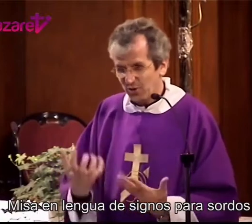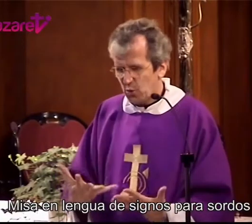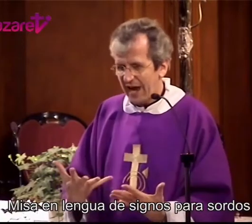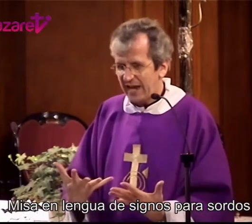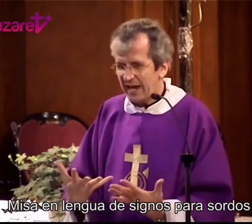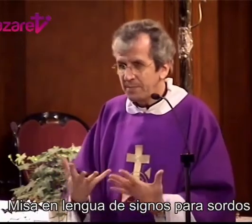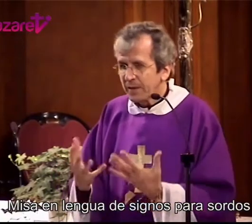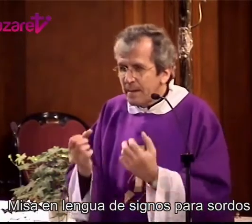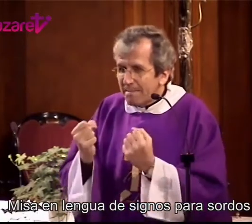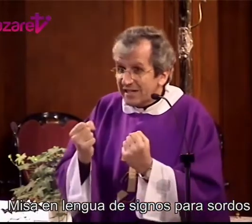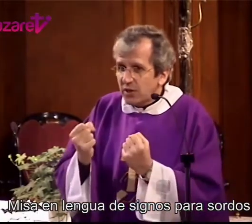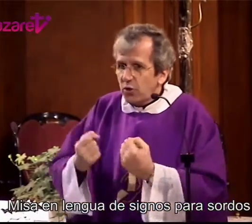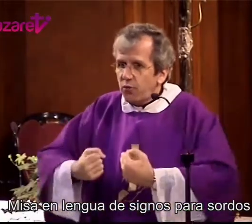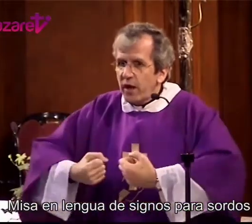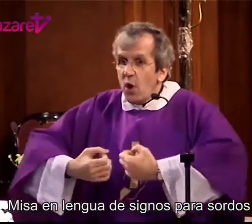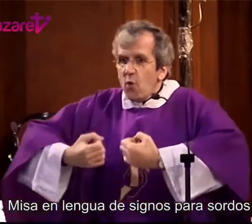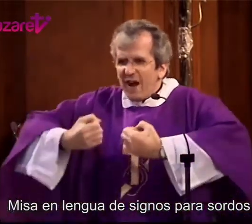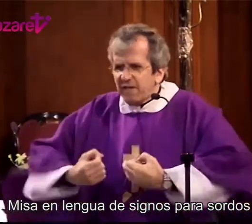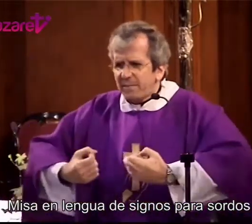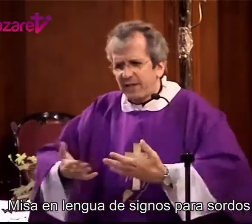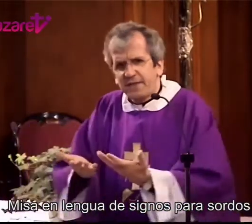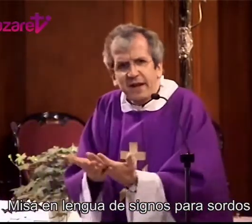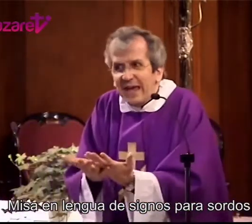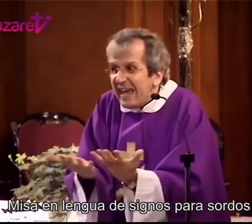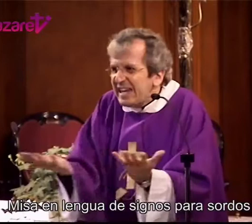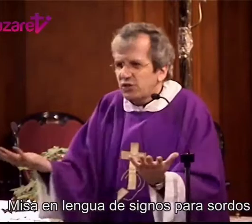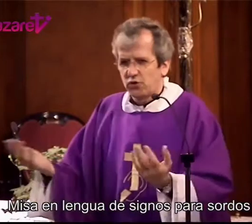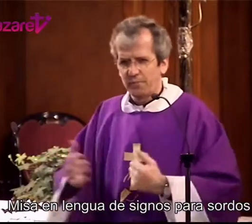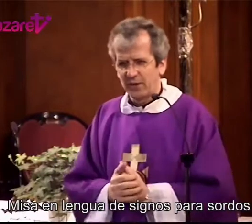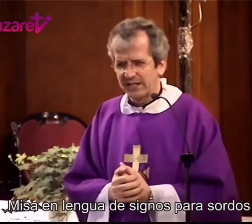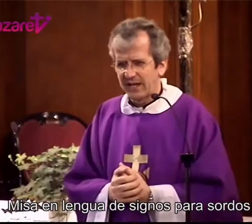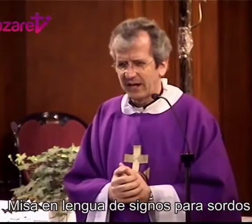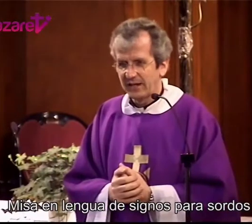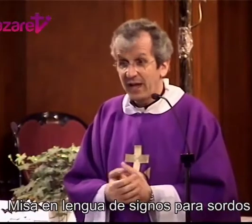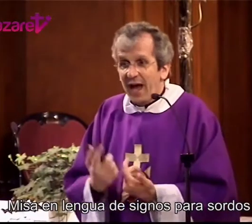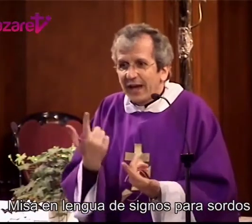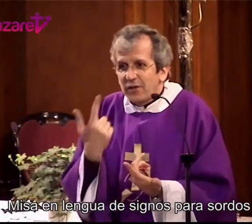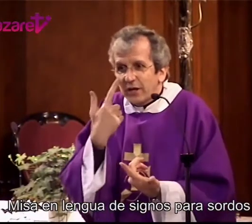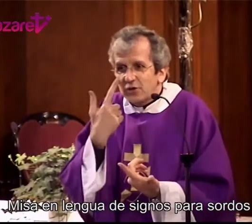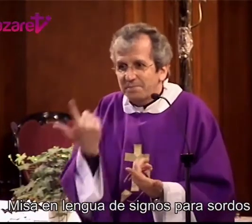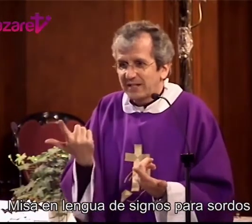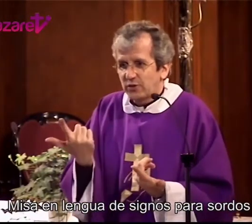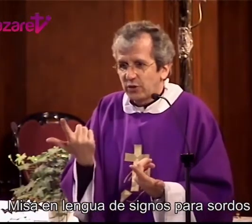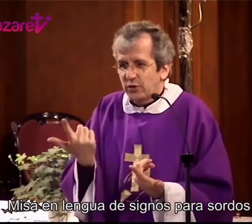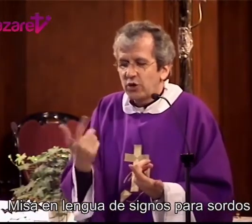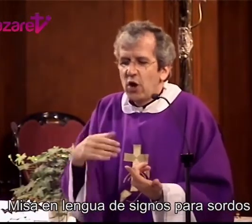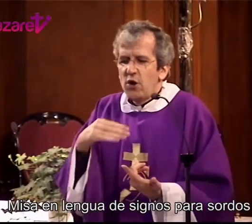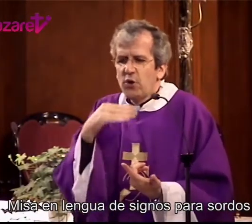una ira, más que todo fue una firmeza de decir, esto no puede ser. Aquello que nos pasa a nosotros, no cuando